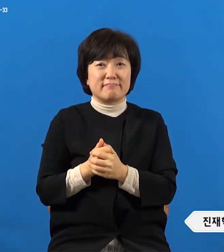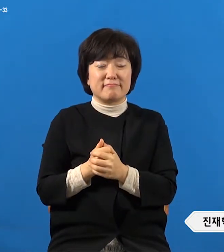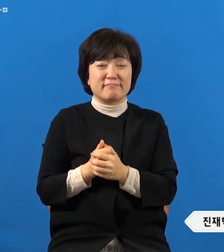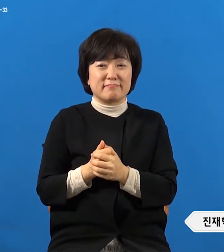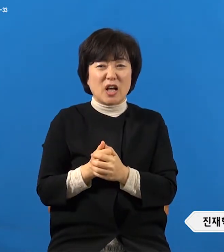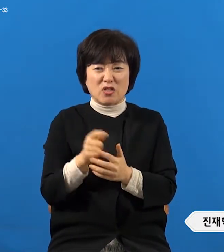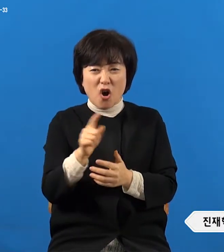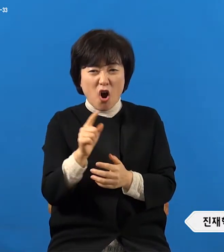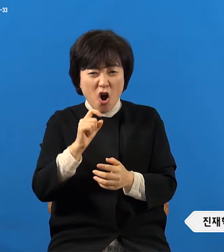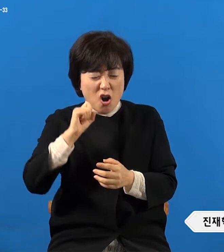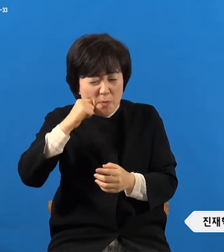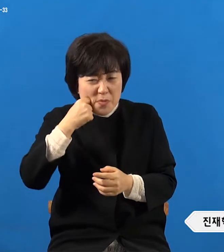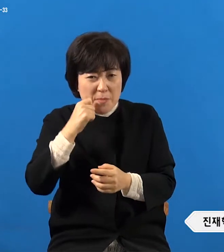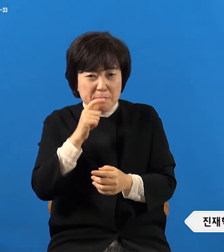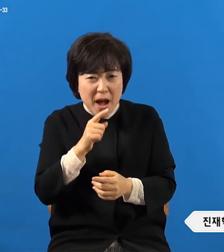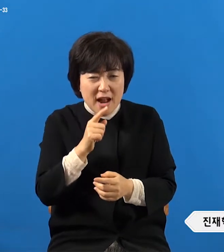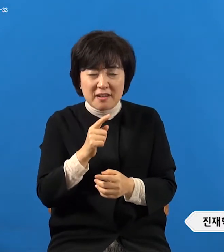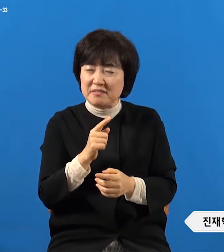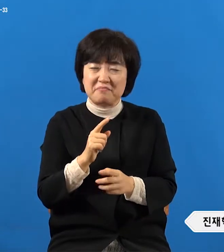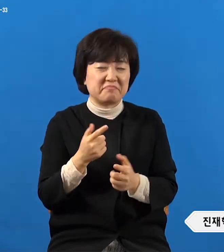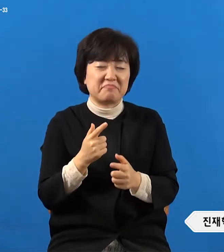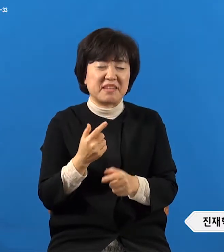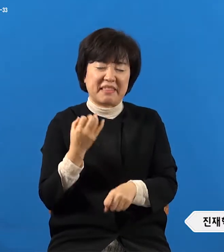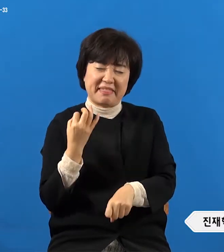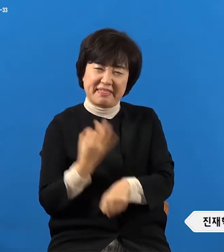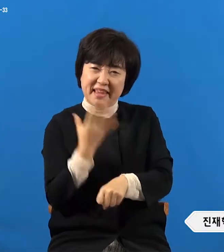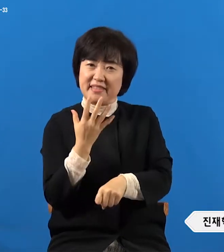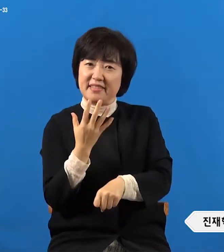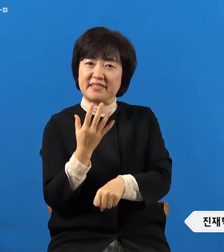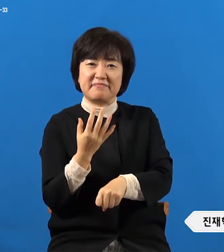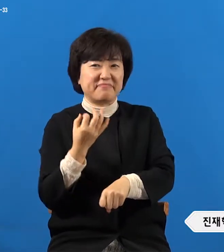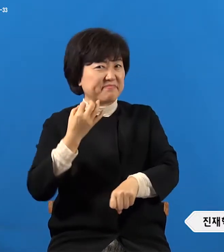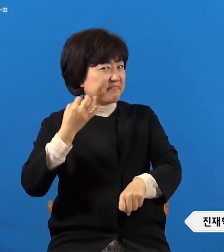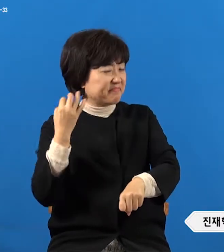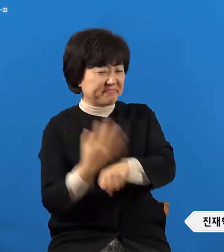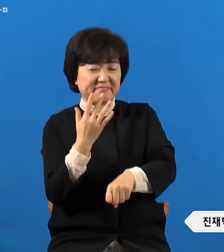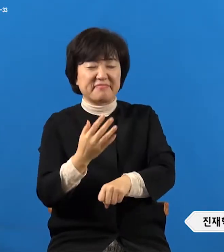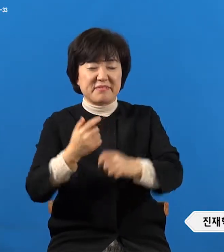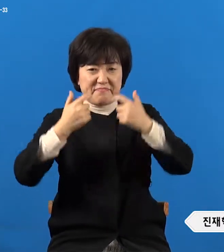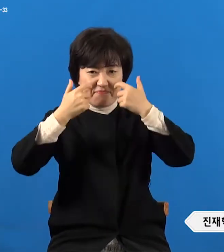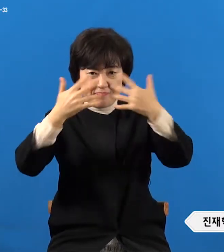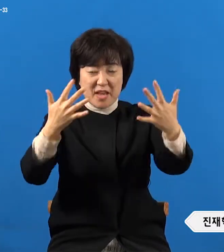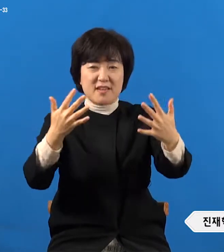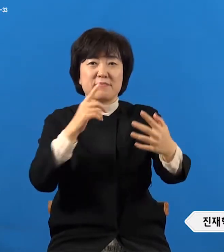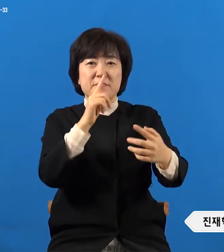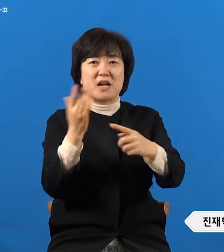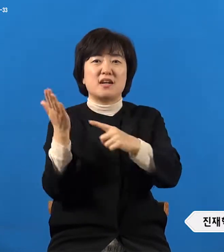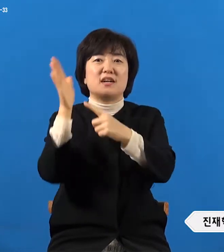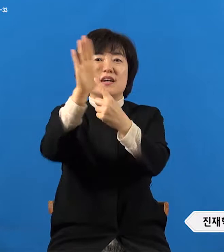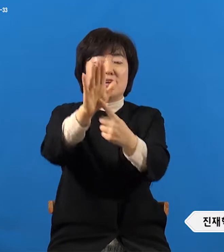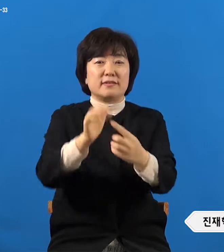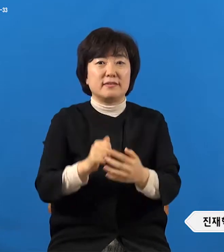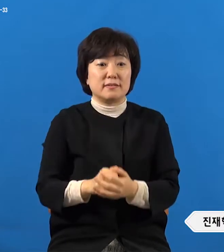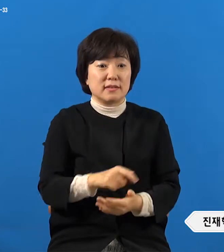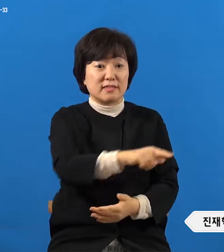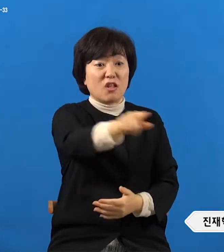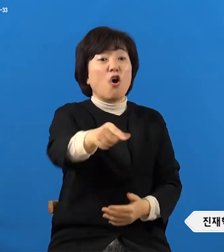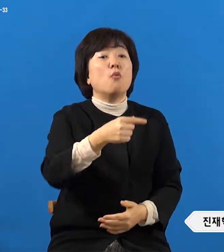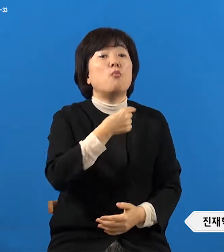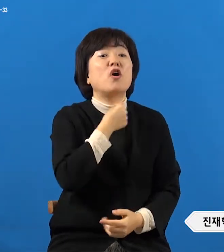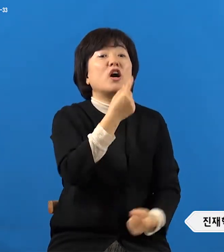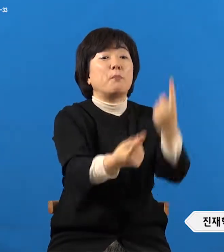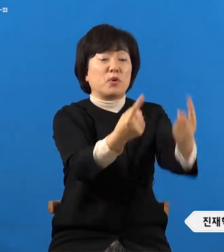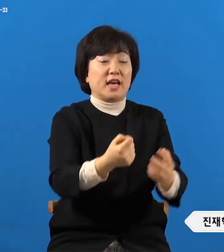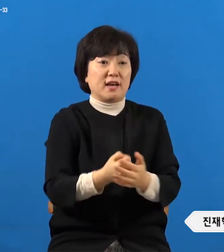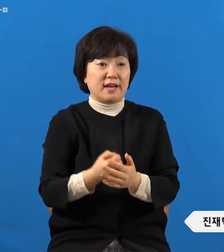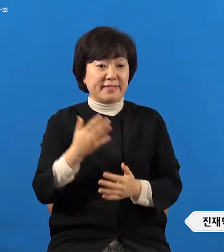풀지도 않으셨습니다. 아주 심플하게, 간단하게, 명료하게, 분명하게 말씀하고 있습니다. 내가 원하는